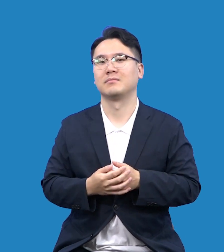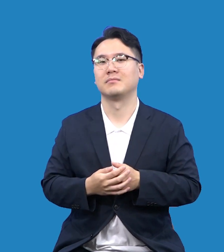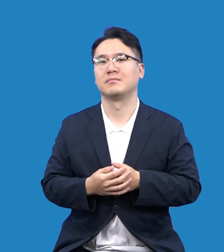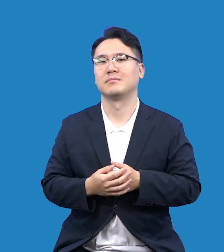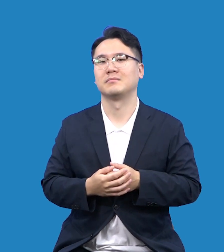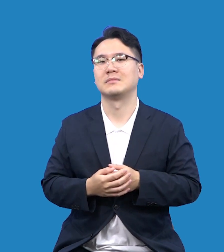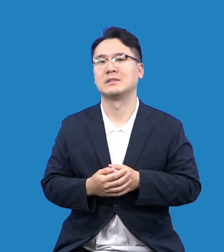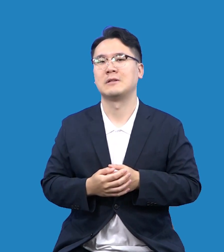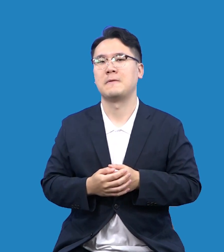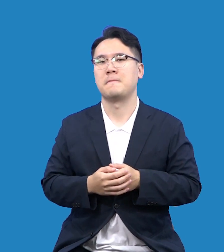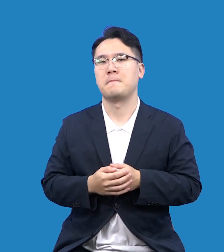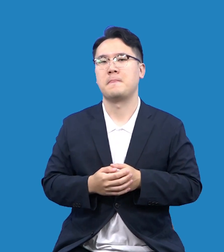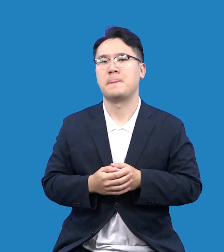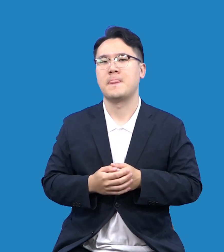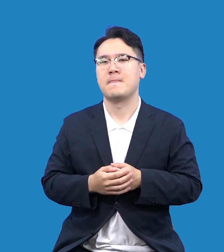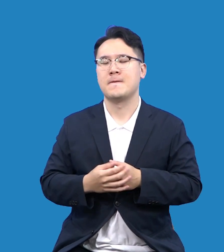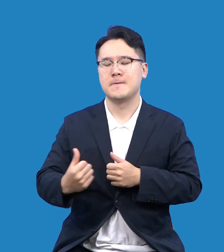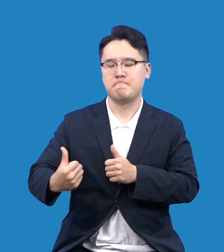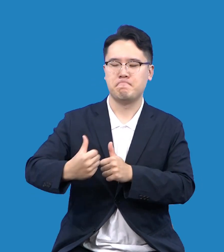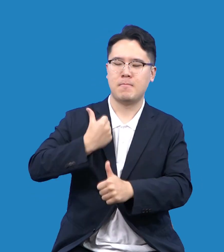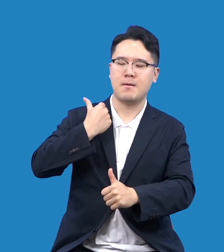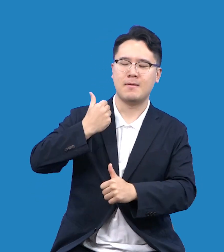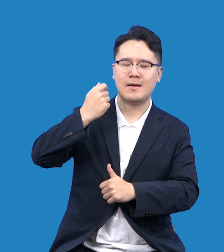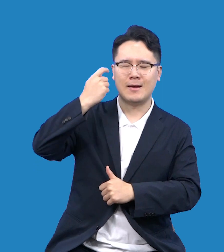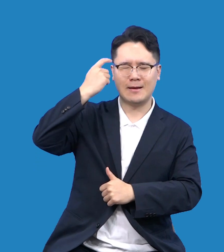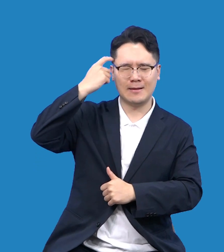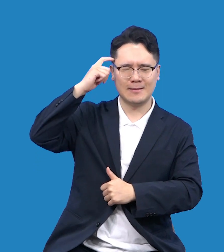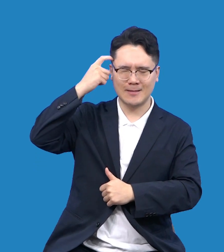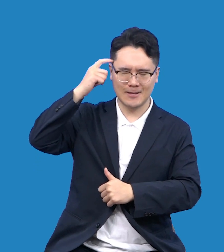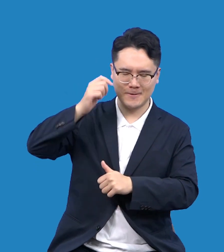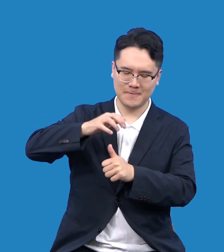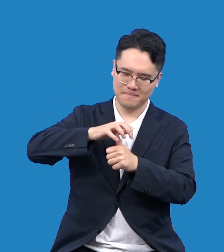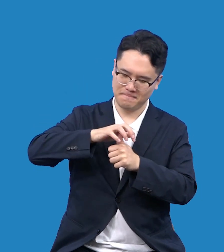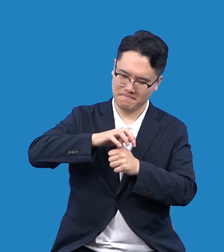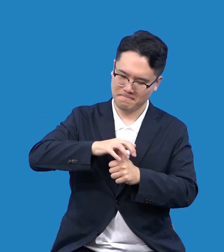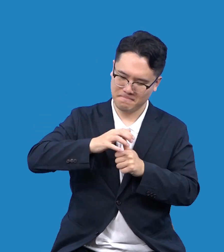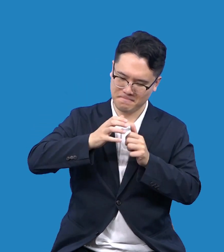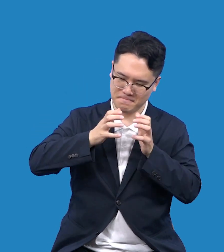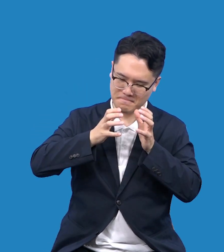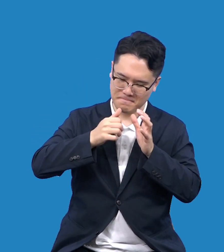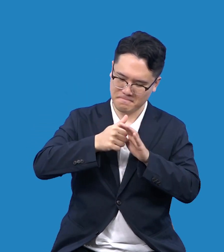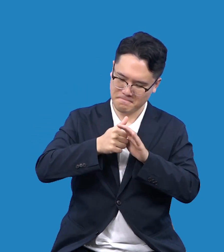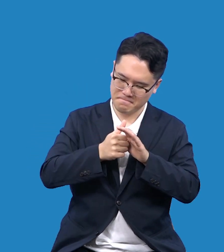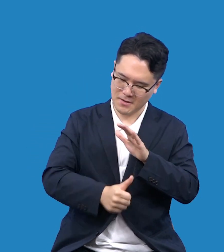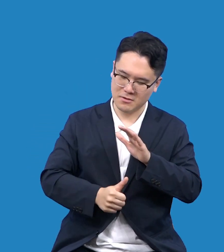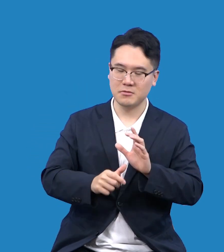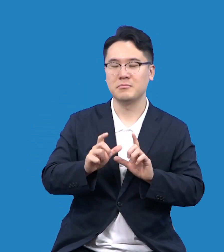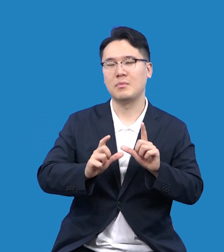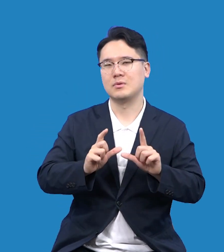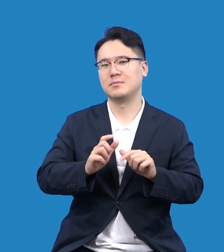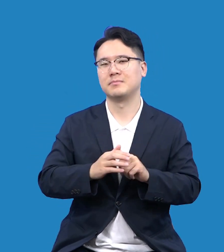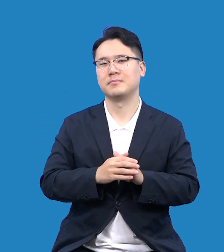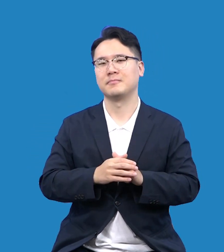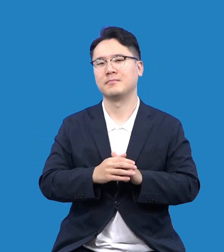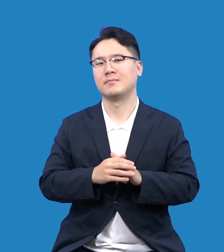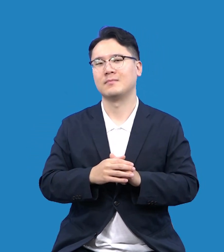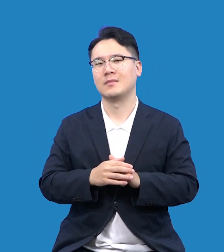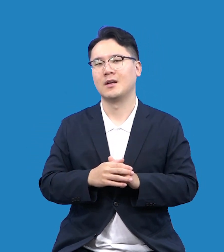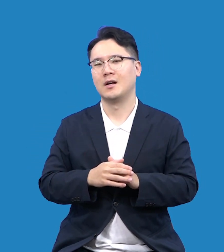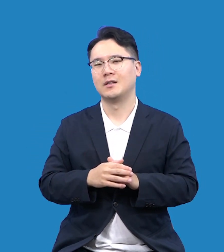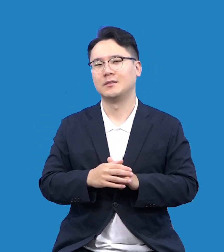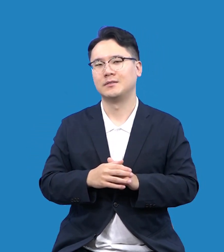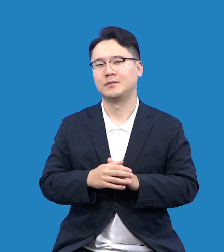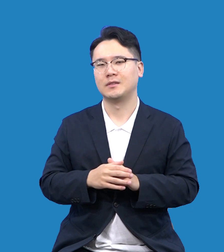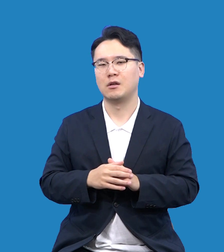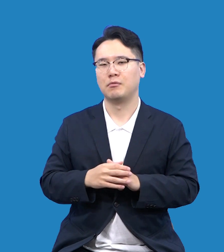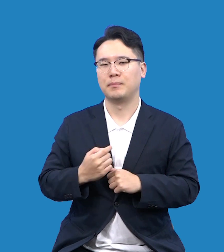이 패배의식의 수렁에 빠져있는 모습입니다. 그들은 스스로를 자학하고 이제 우리는 아무것도